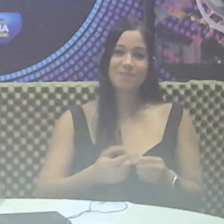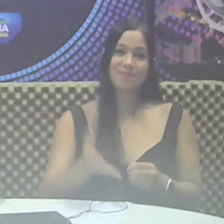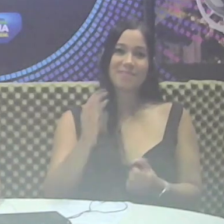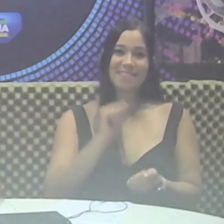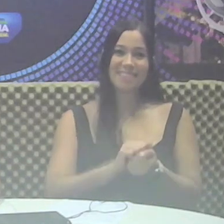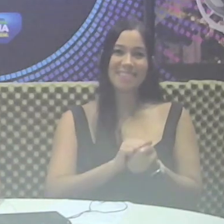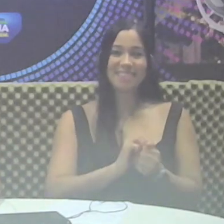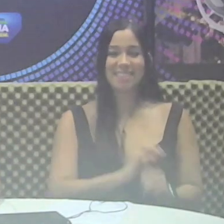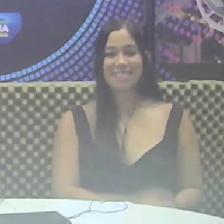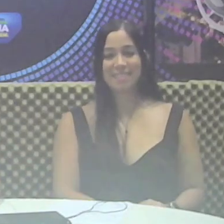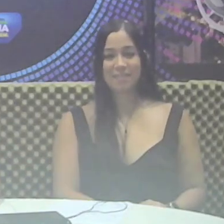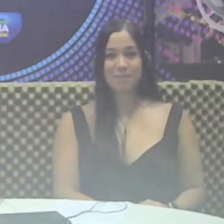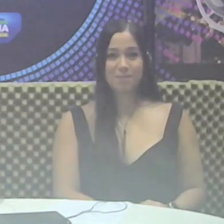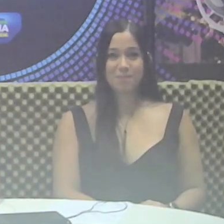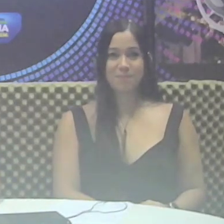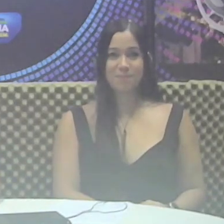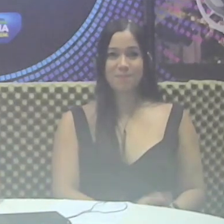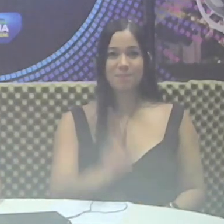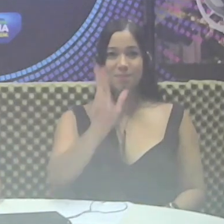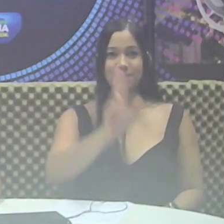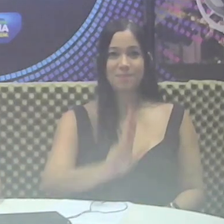Cidade. Vem com a gente!